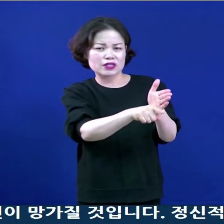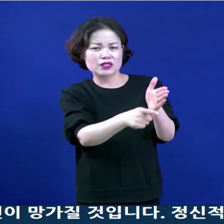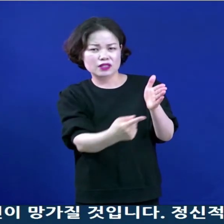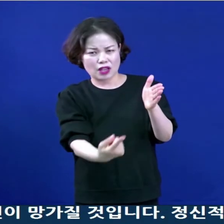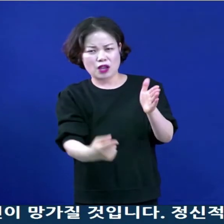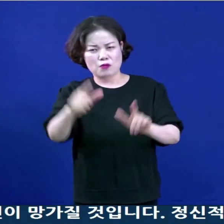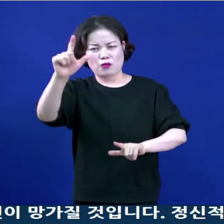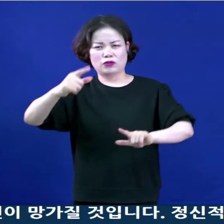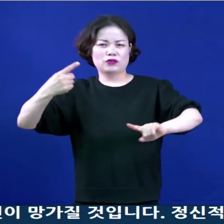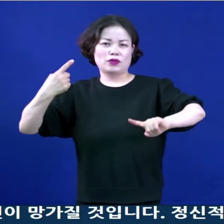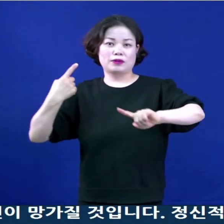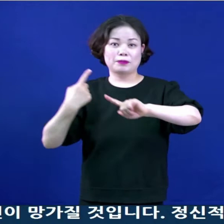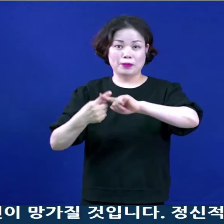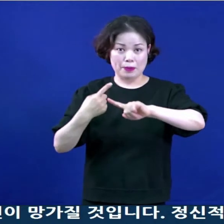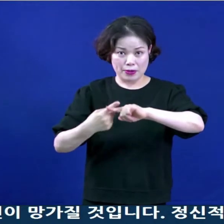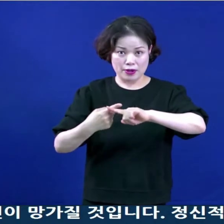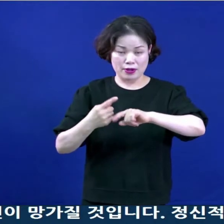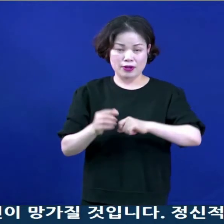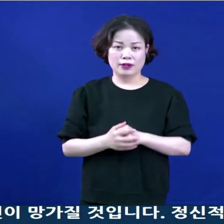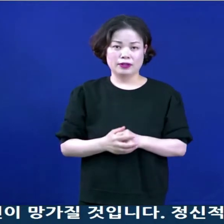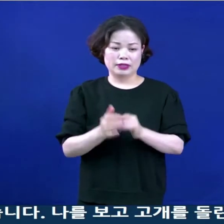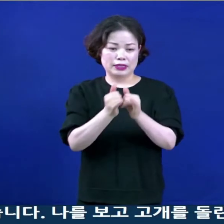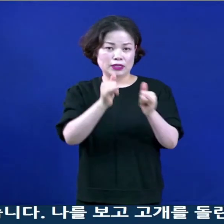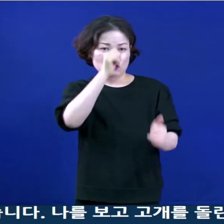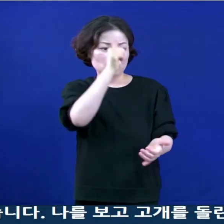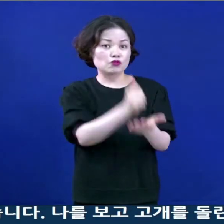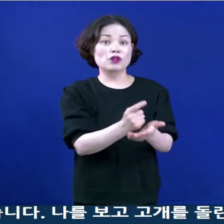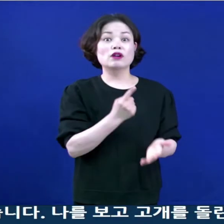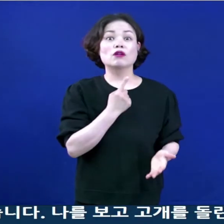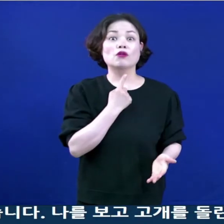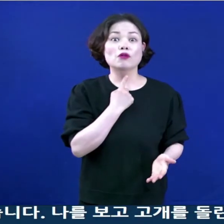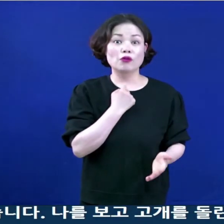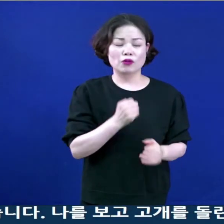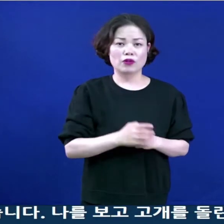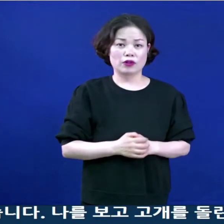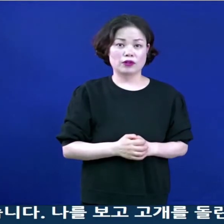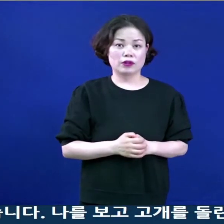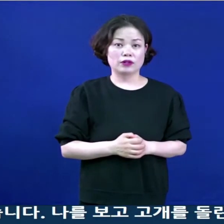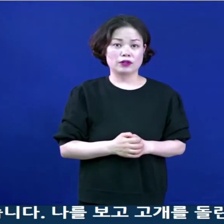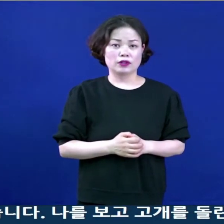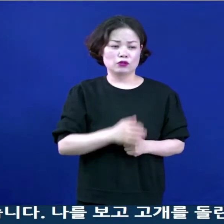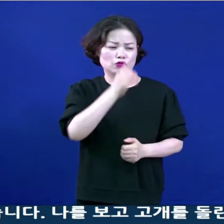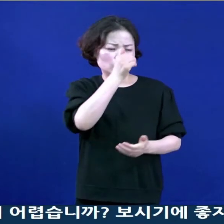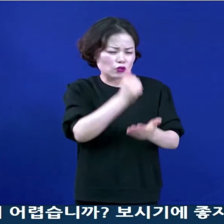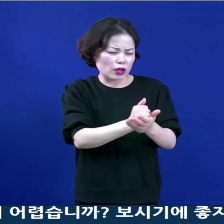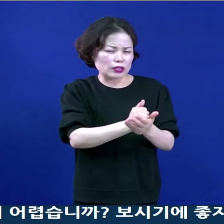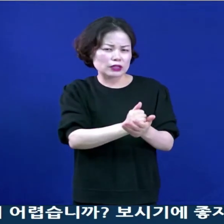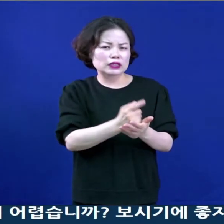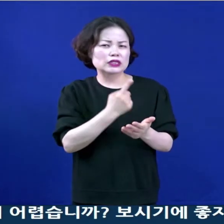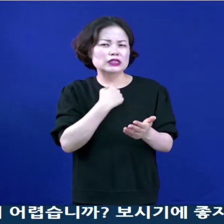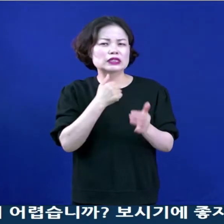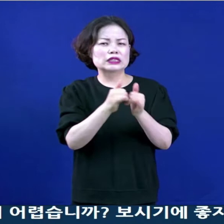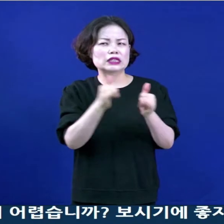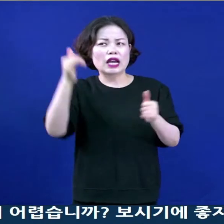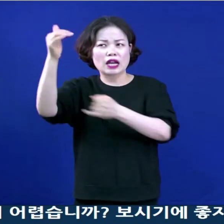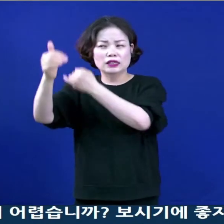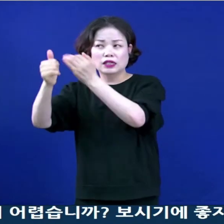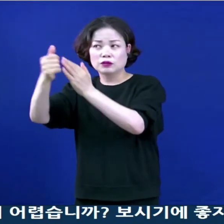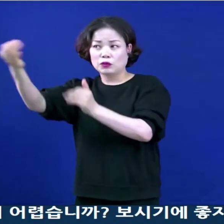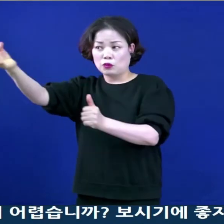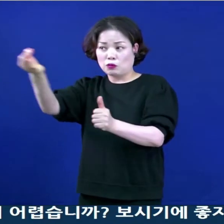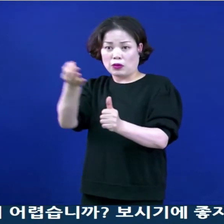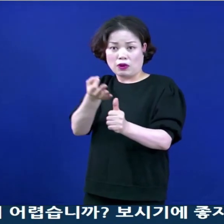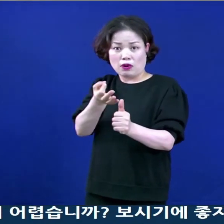모습입니다. 자, 인간이 죄를 지었습니다. 그 죄를 지은 인간을 하나님이